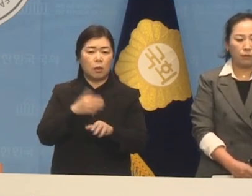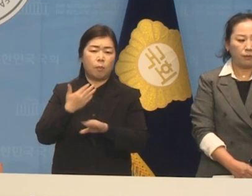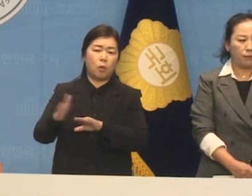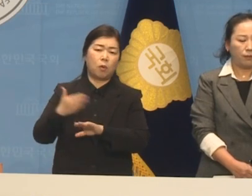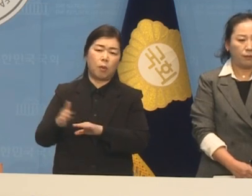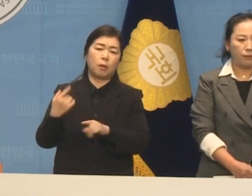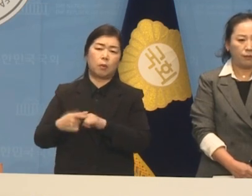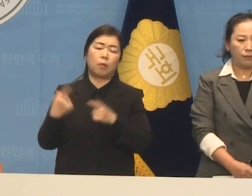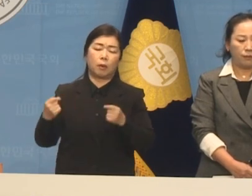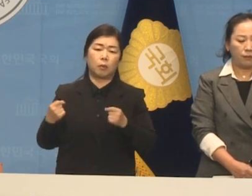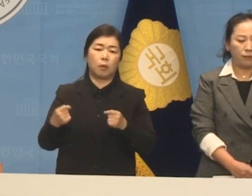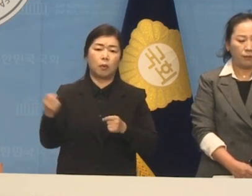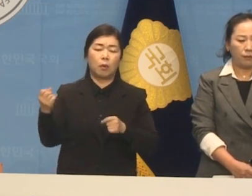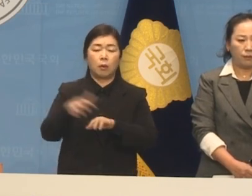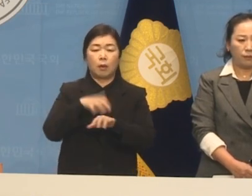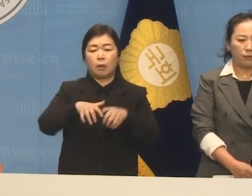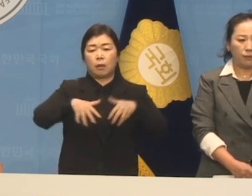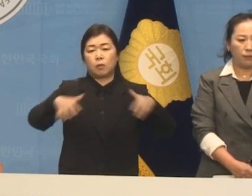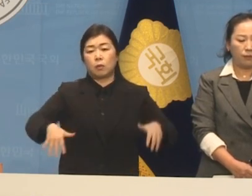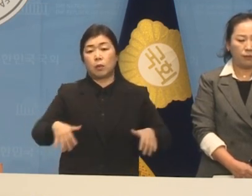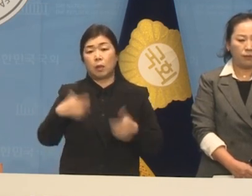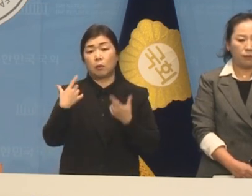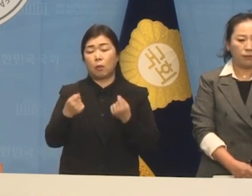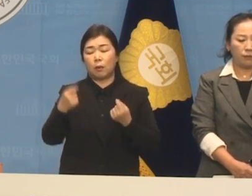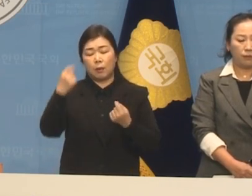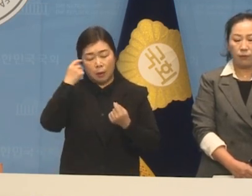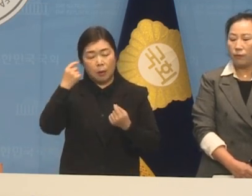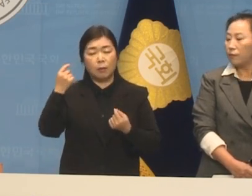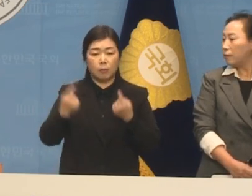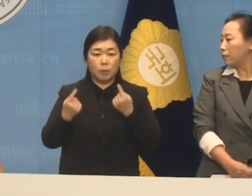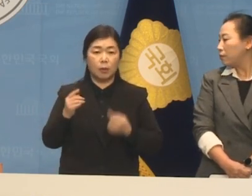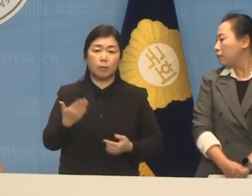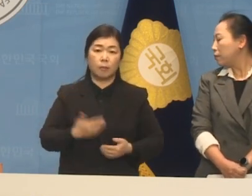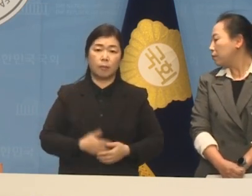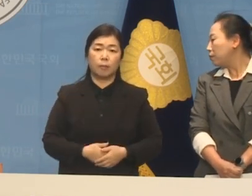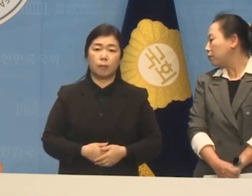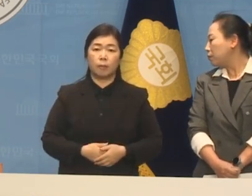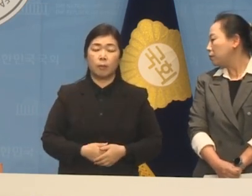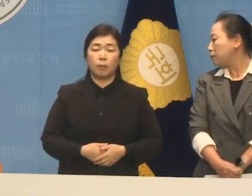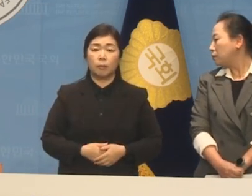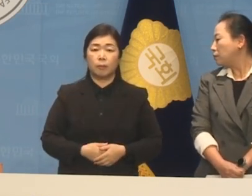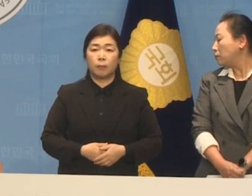조직폭력배와 다단계 조직보다 더한 집단이라고 생각합니다.